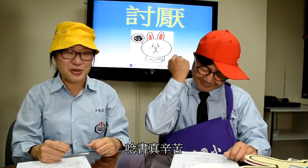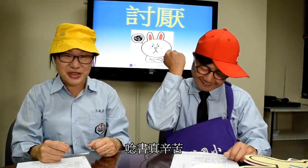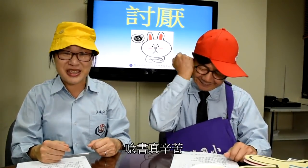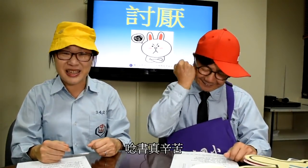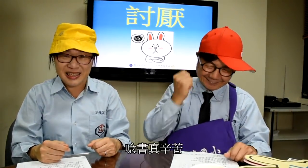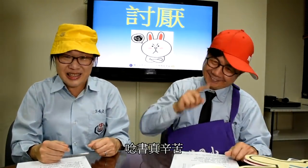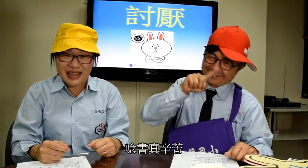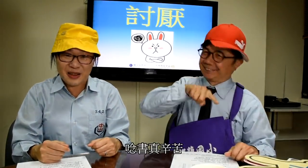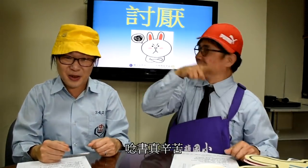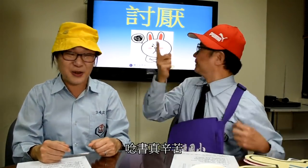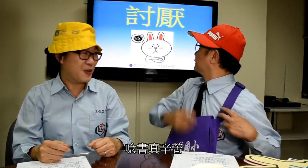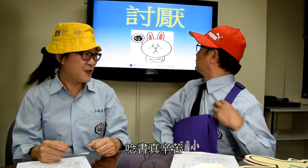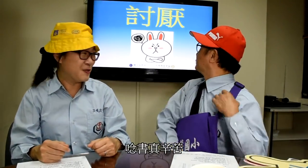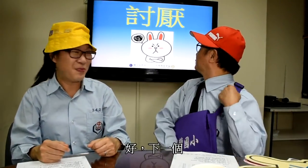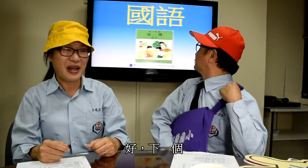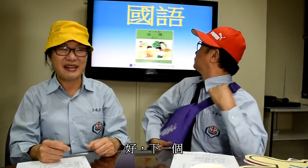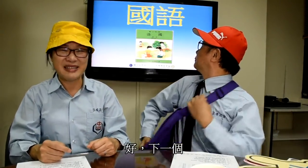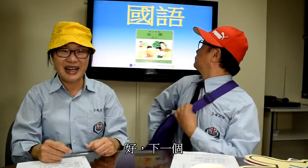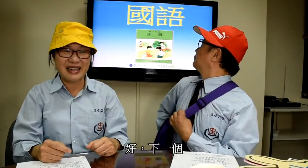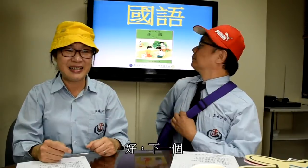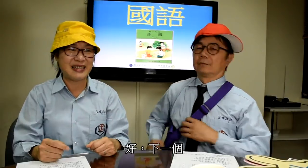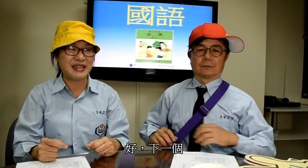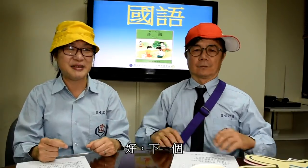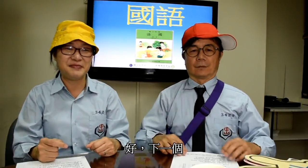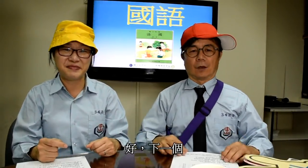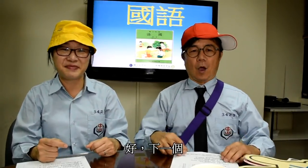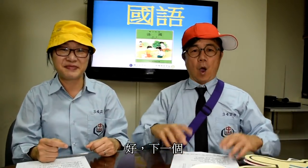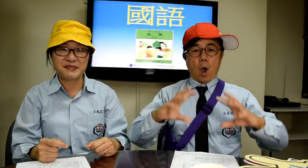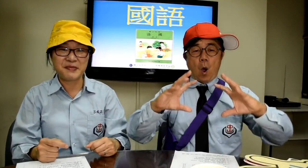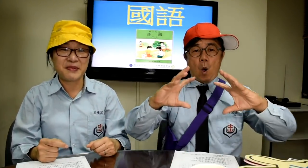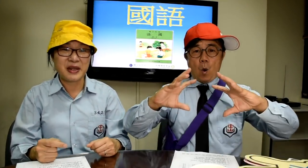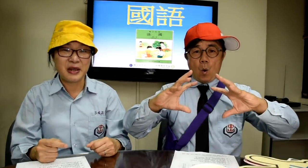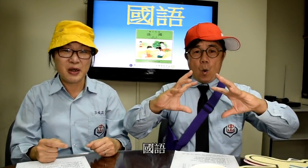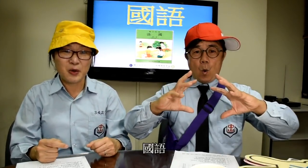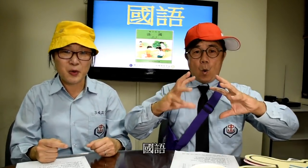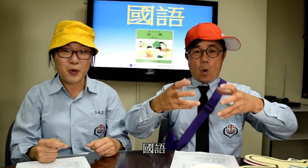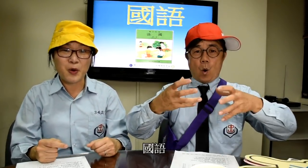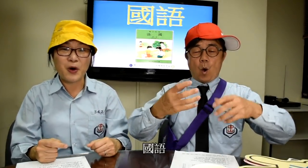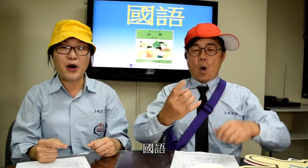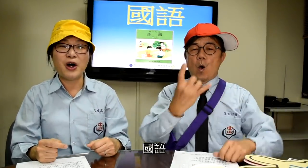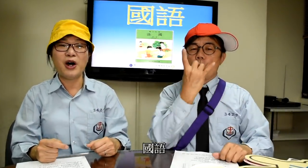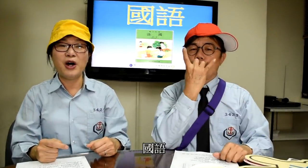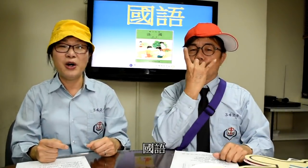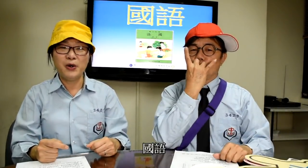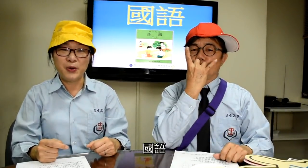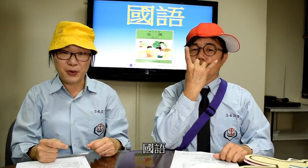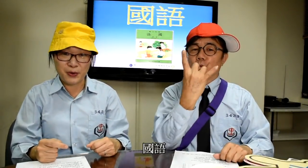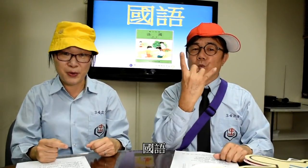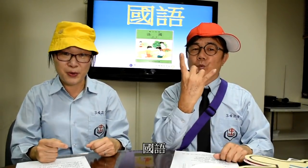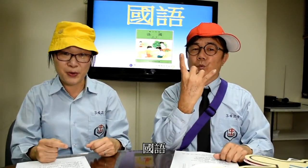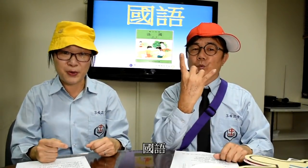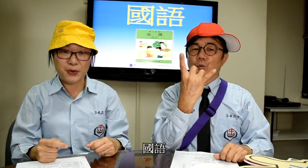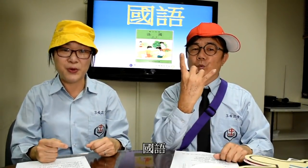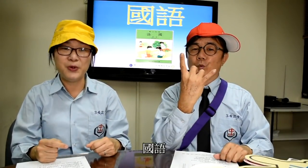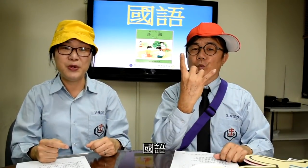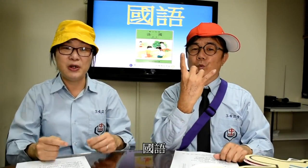真辛苦。好，下一个国语，